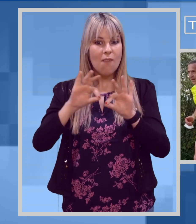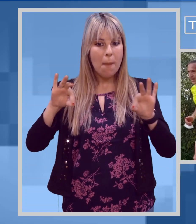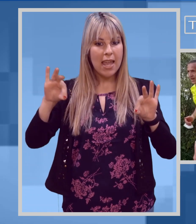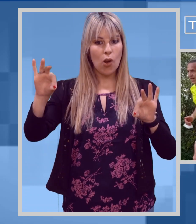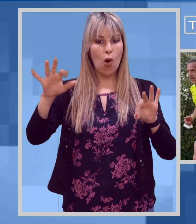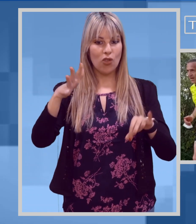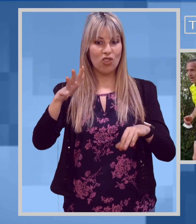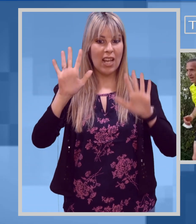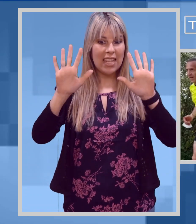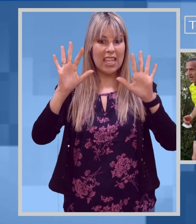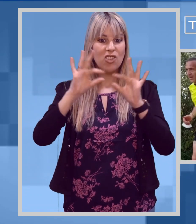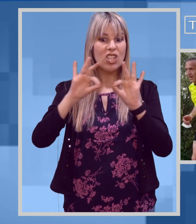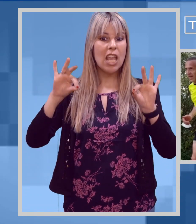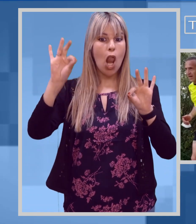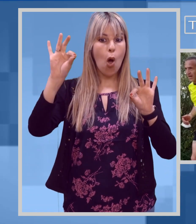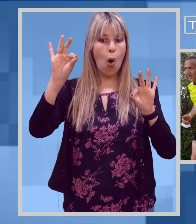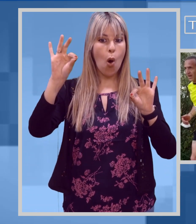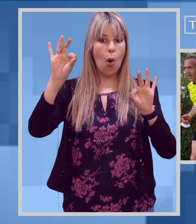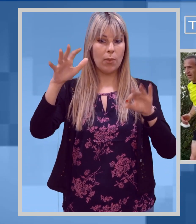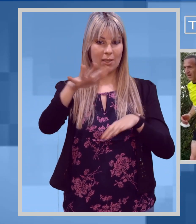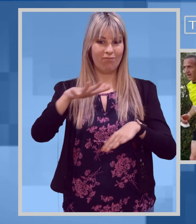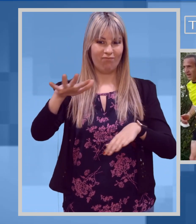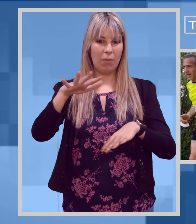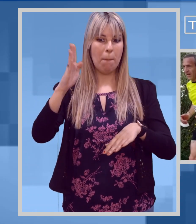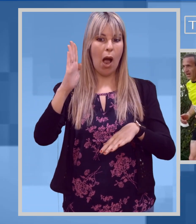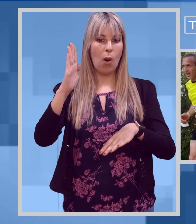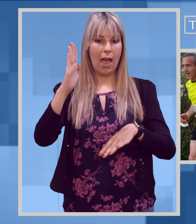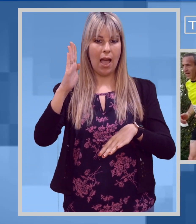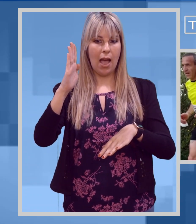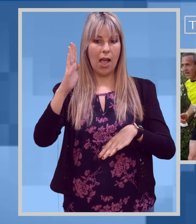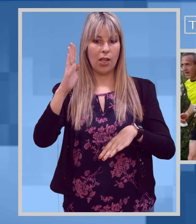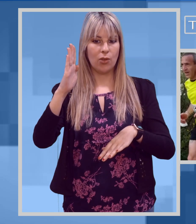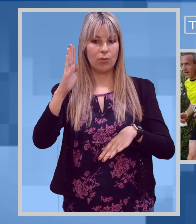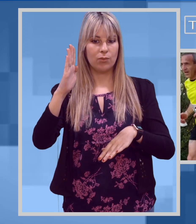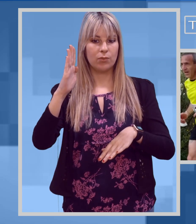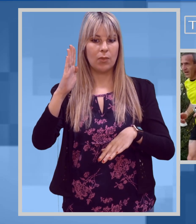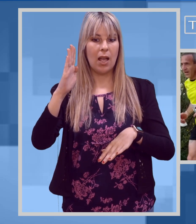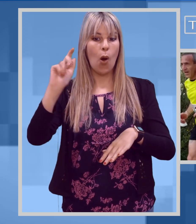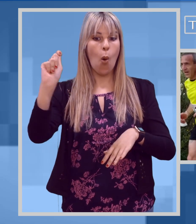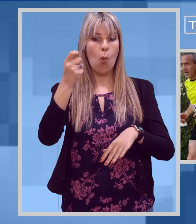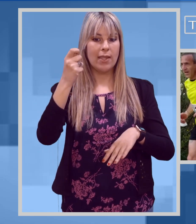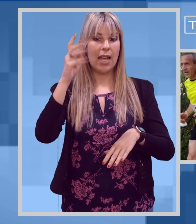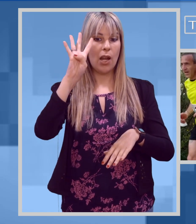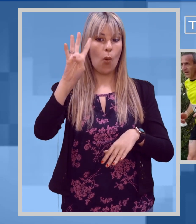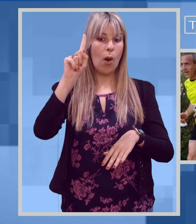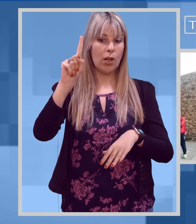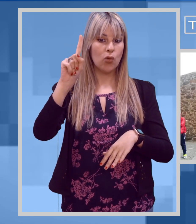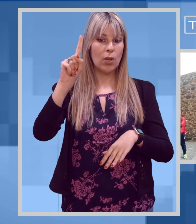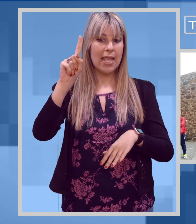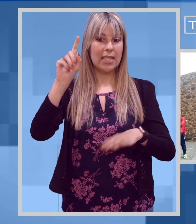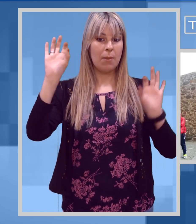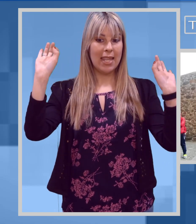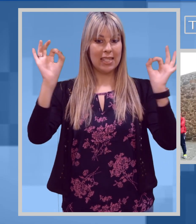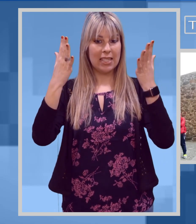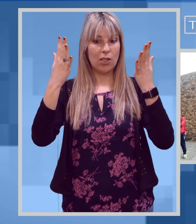bauladese. A conquistare la 41esima edizione sono stati Alessandro Spanudi